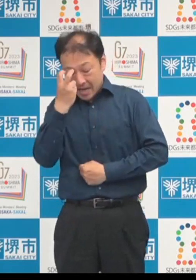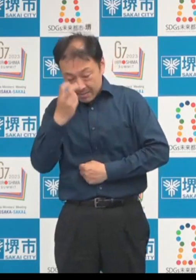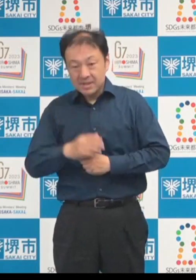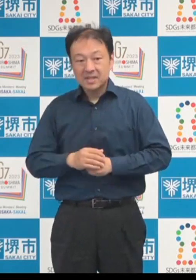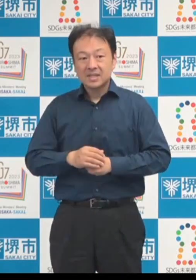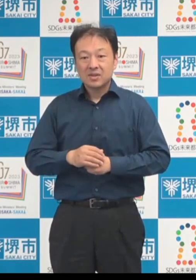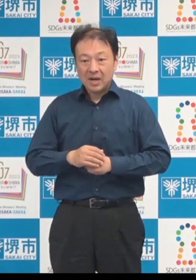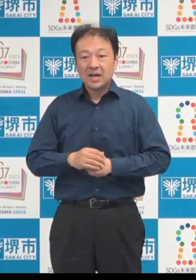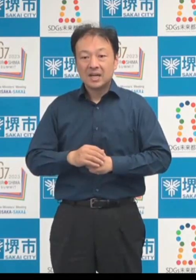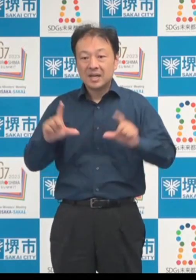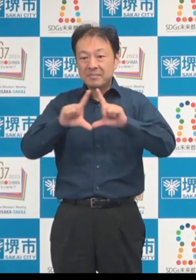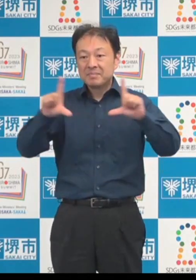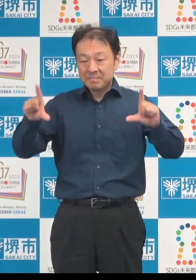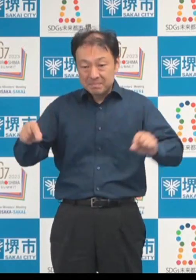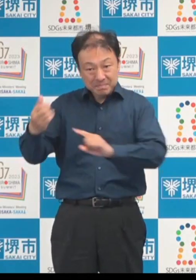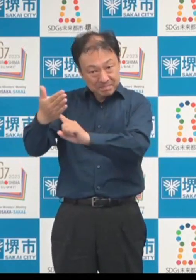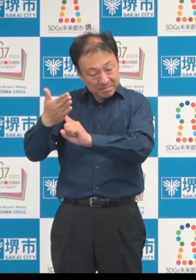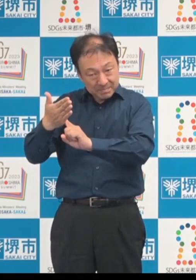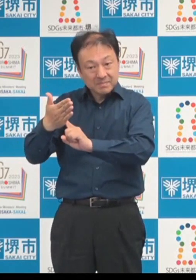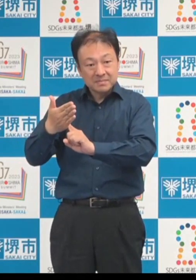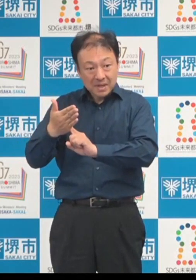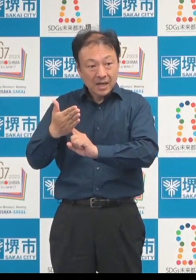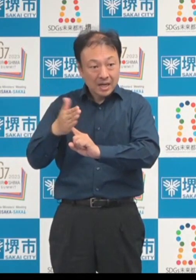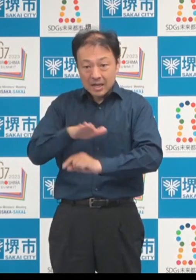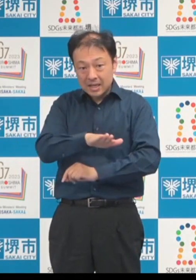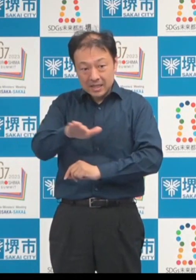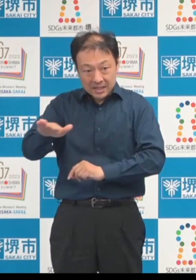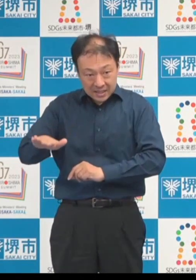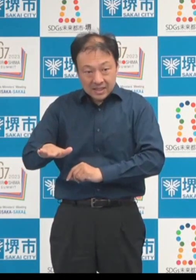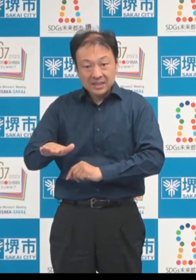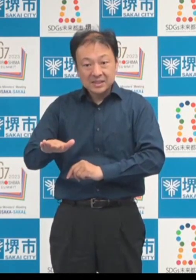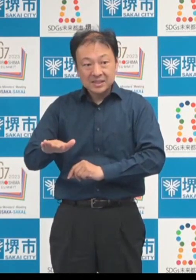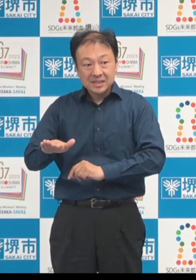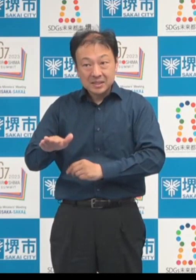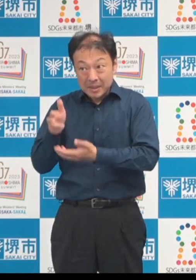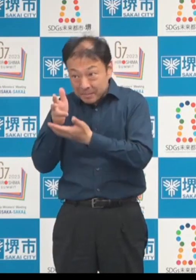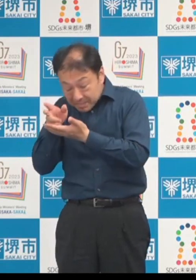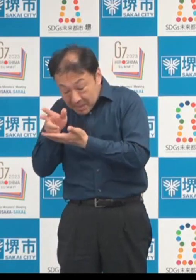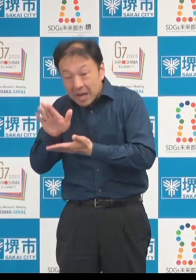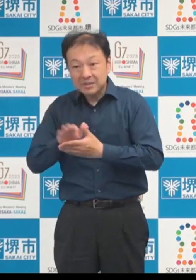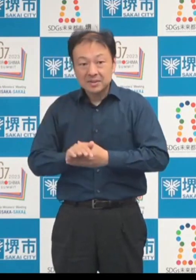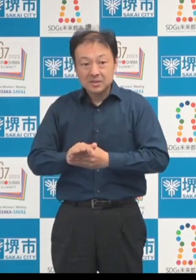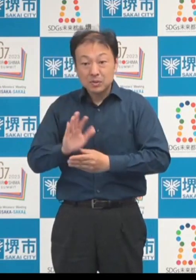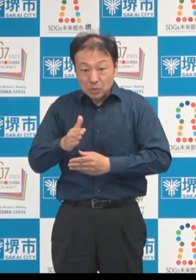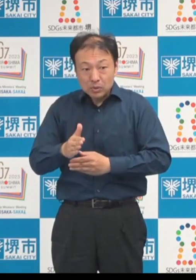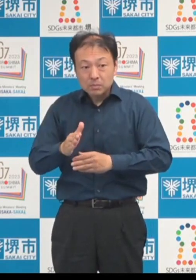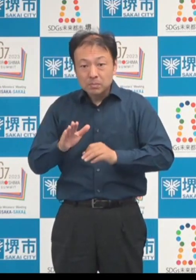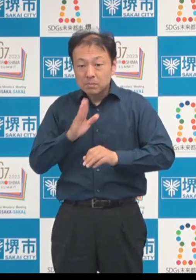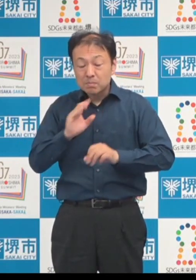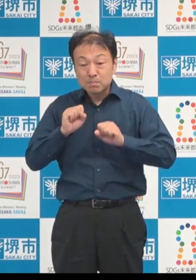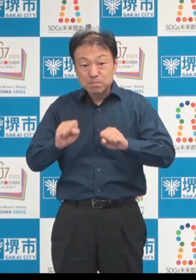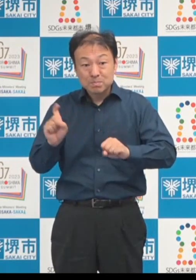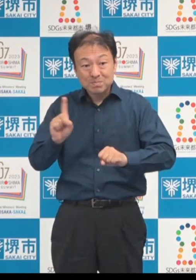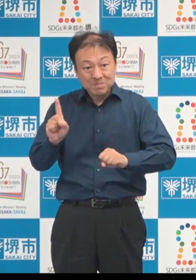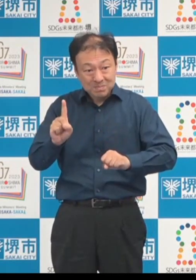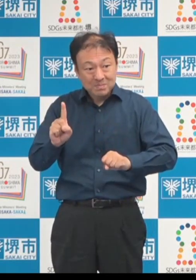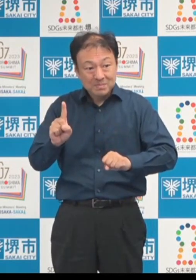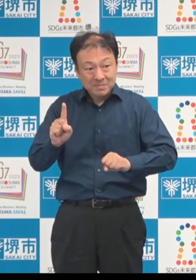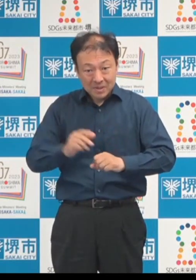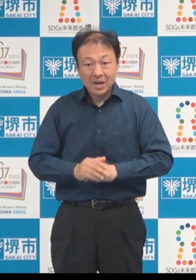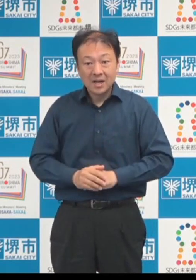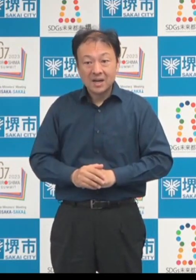ングとかカウントダウンとか、そういうところの取材もしていただいておりますが、なかなかじゃあ実際どういうことが行われるかという情報が出てこないという、少